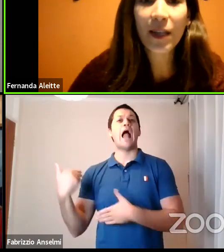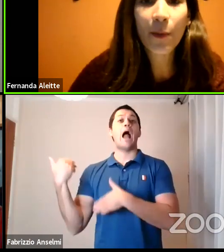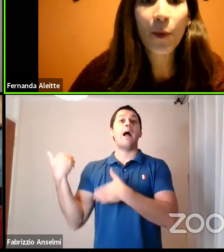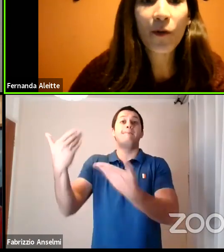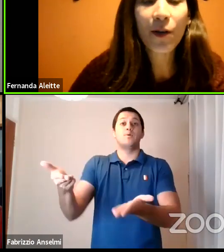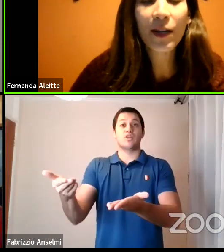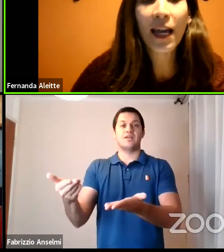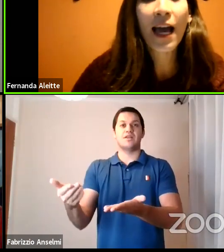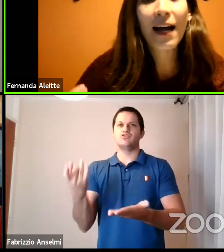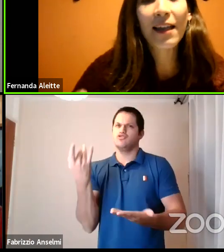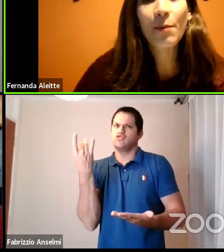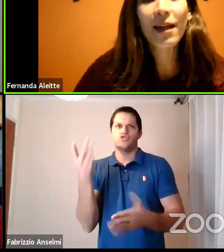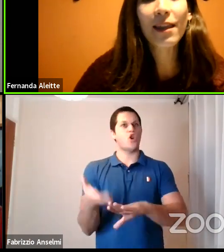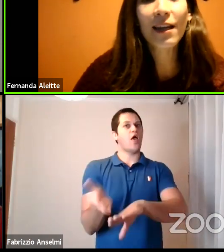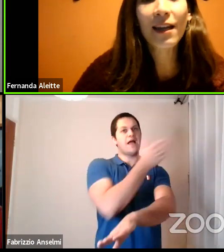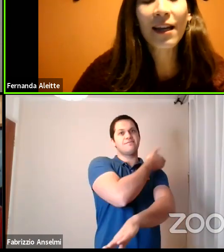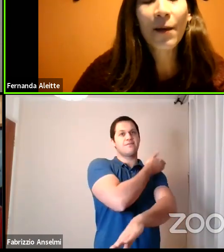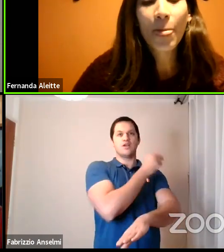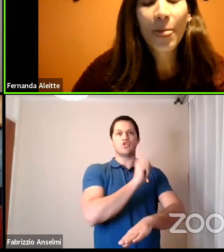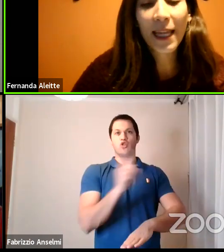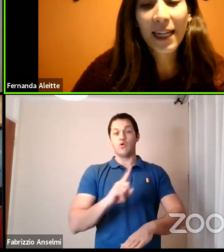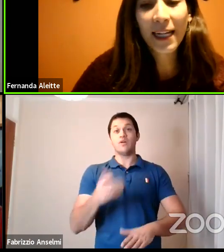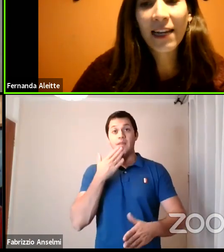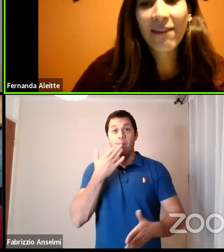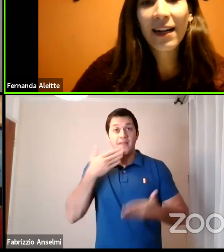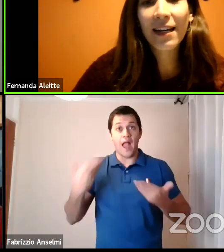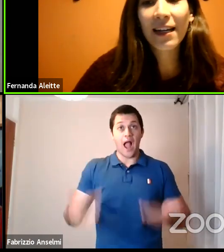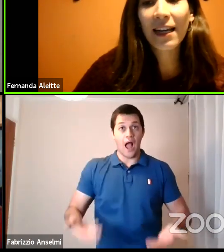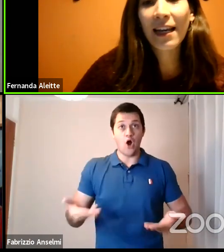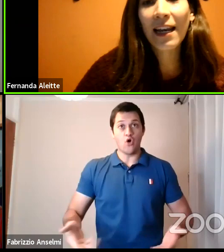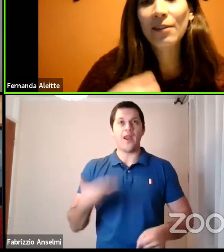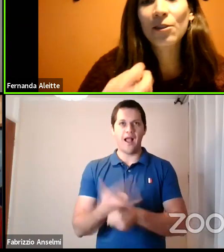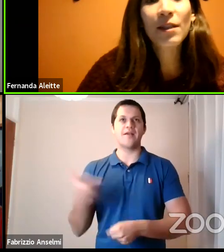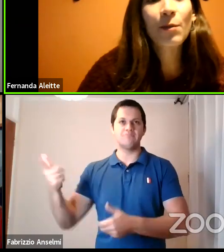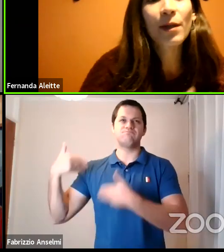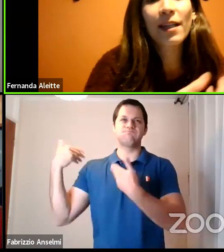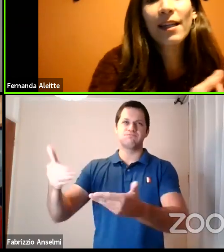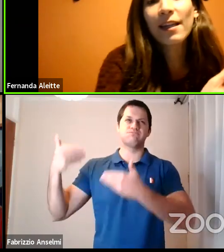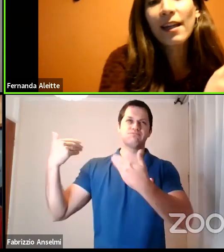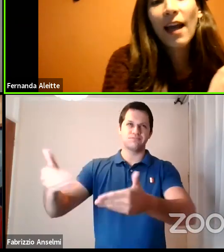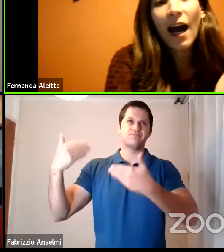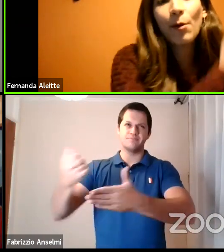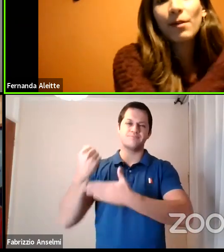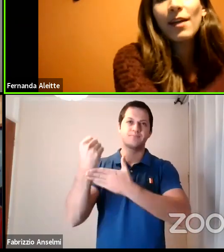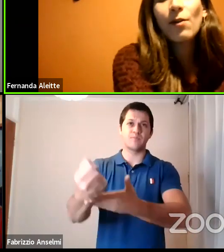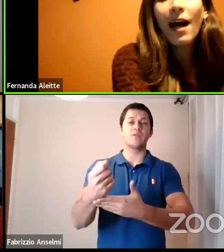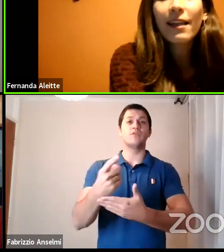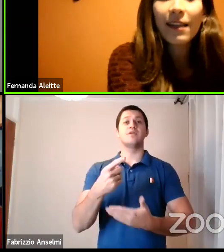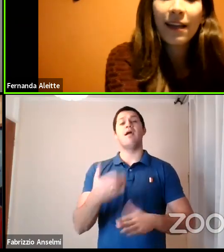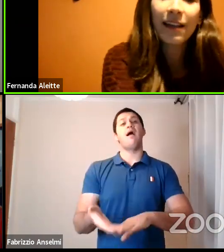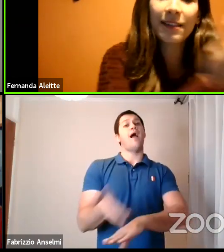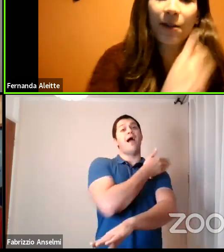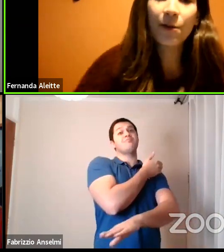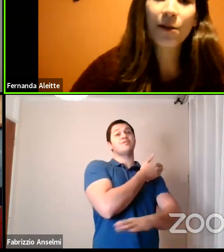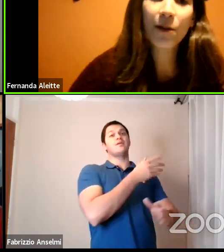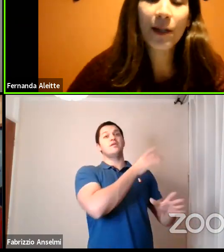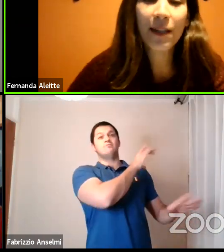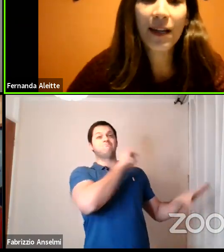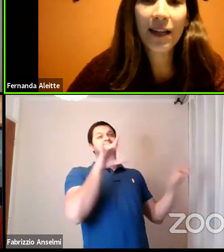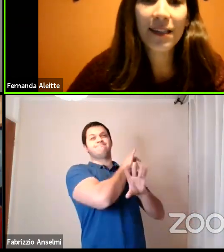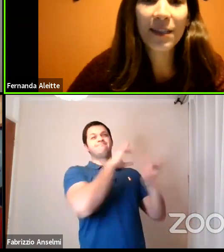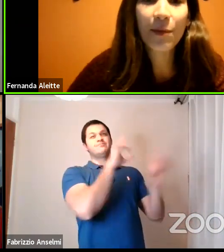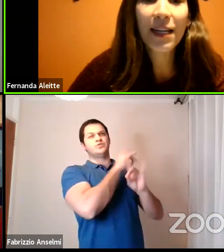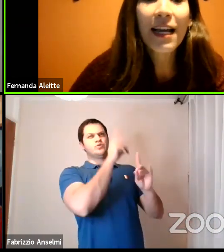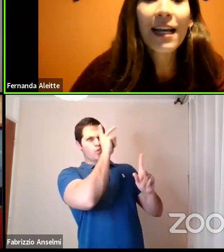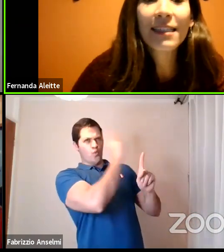ocurriendo, y es muy bueno que, además de relevar la acción de mujeres que aportaron artes al desarrollo de